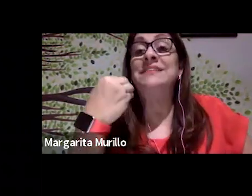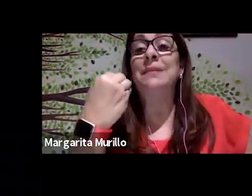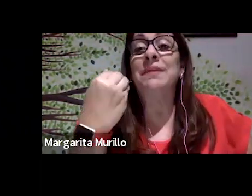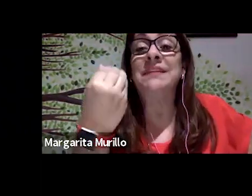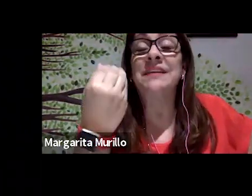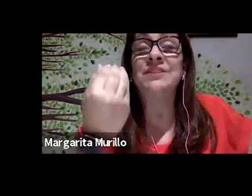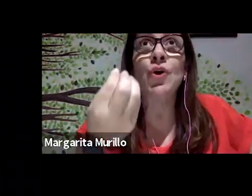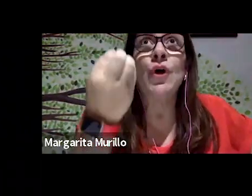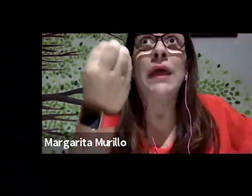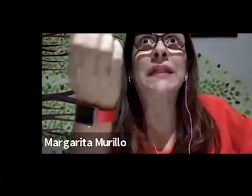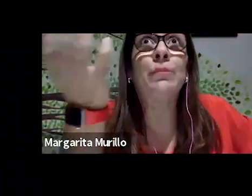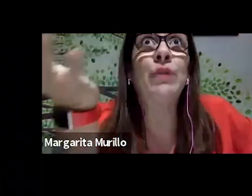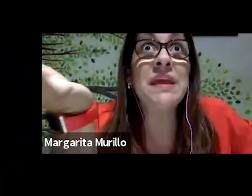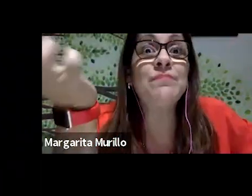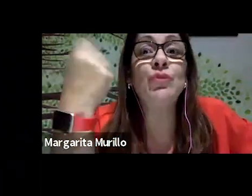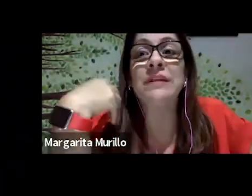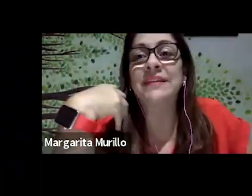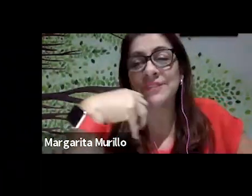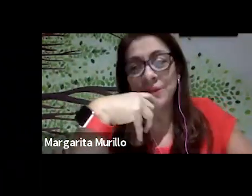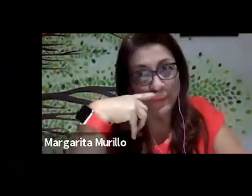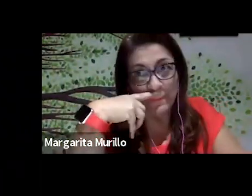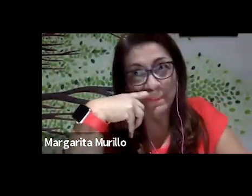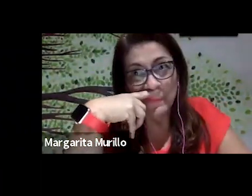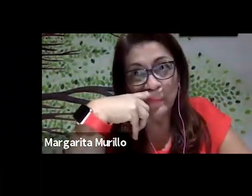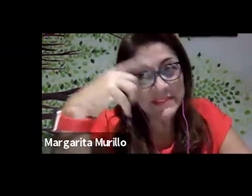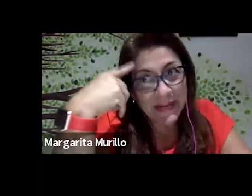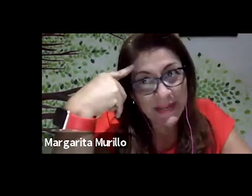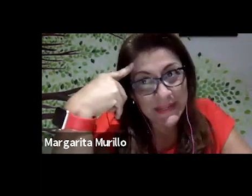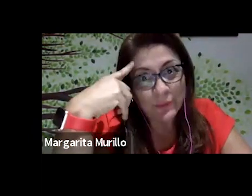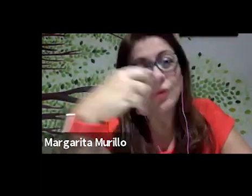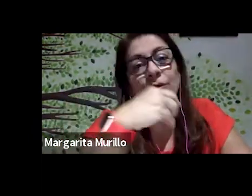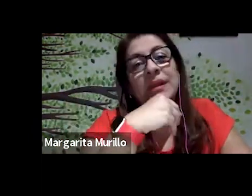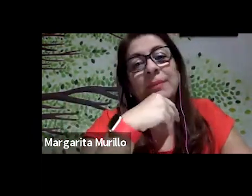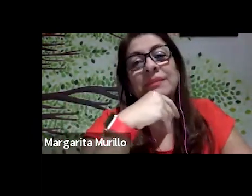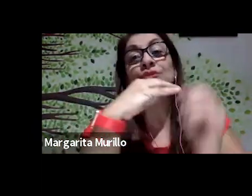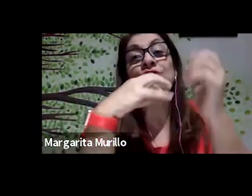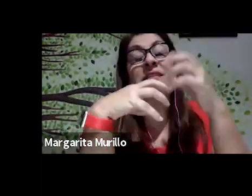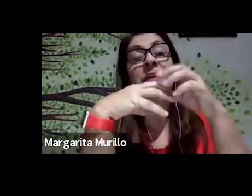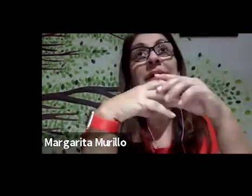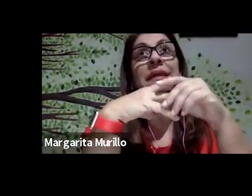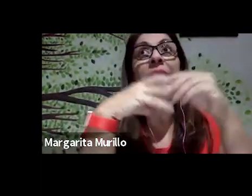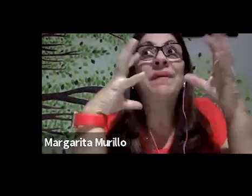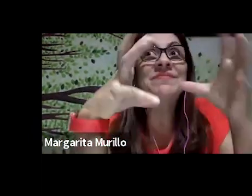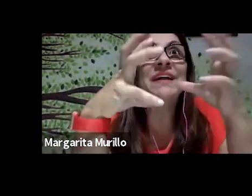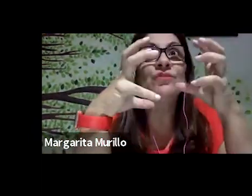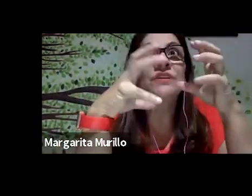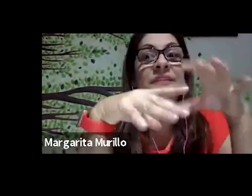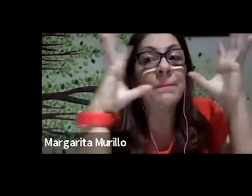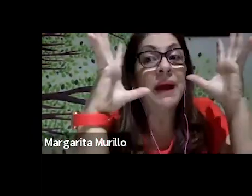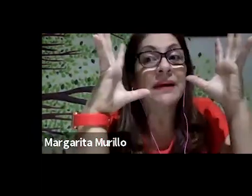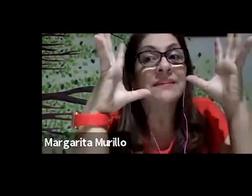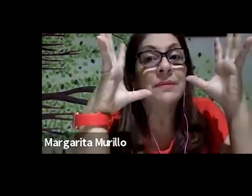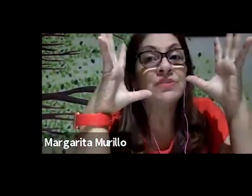si también nació el enamoramiento y la atracción que están ahí neurológicamente entonces la pantalla